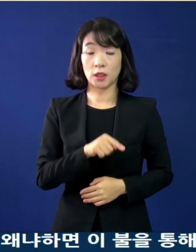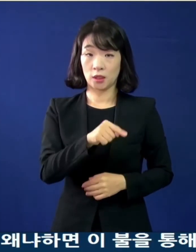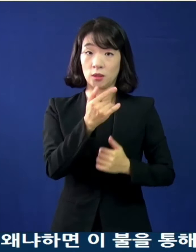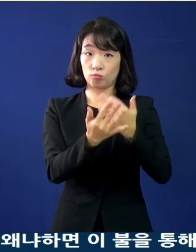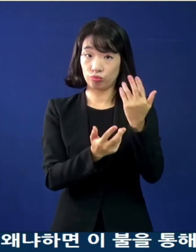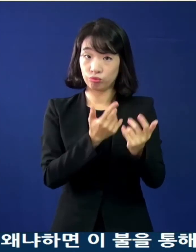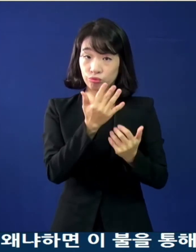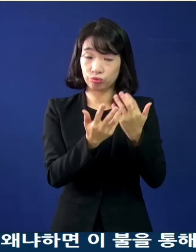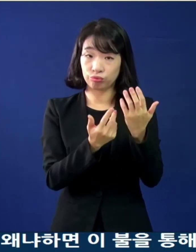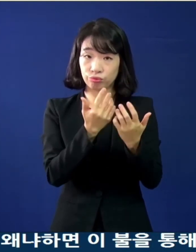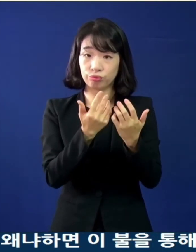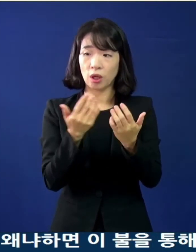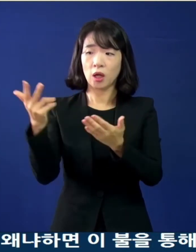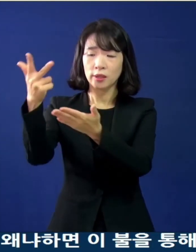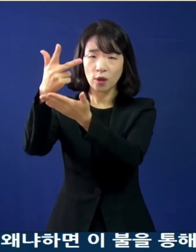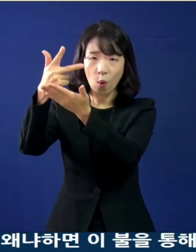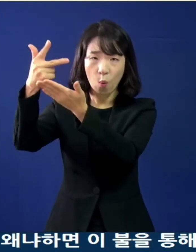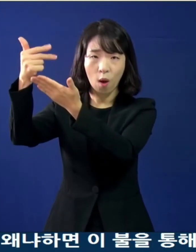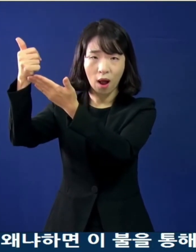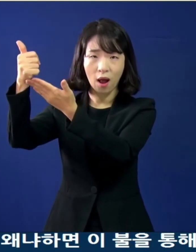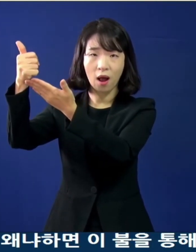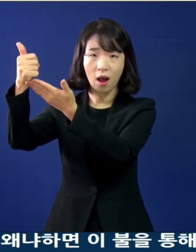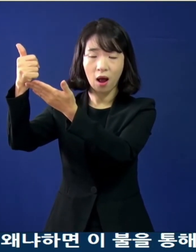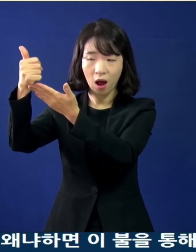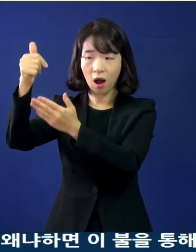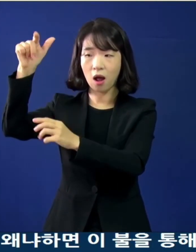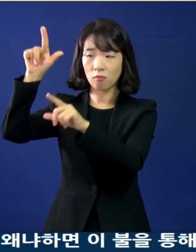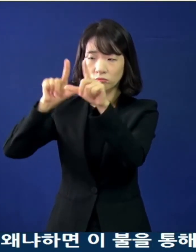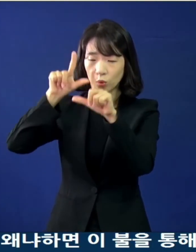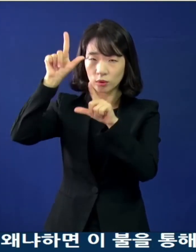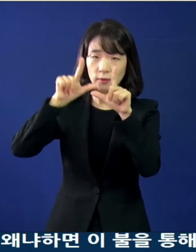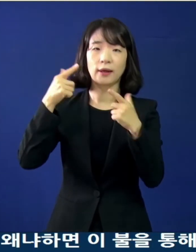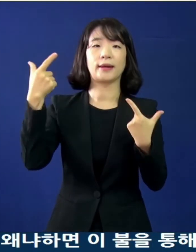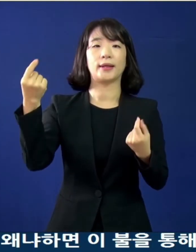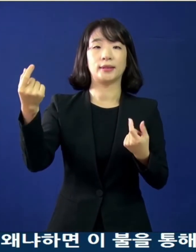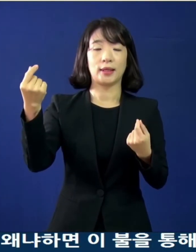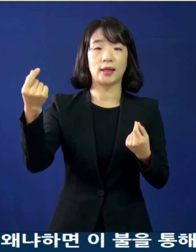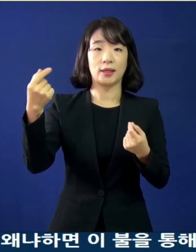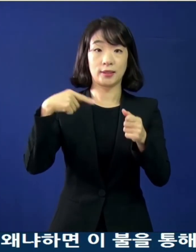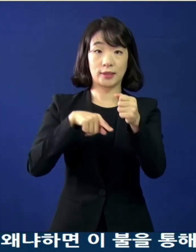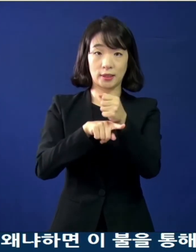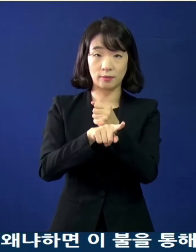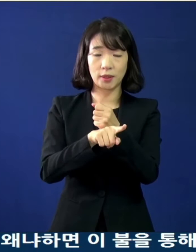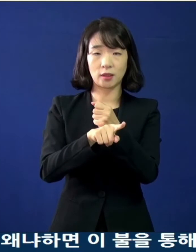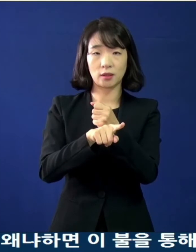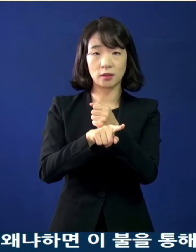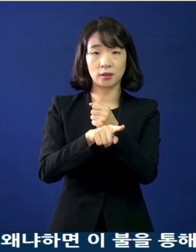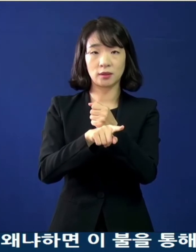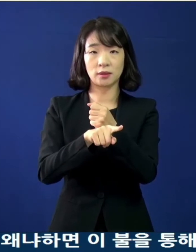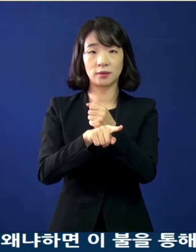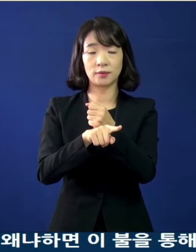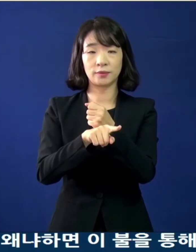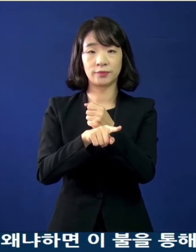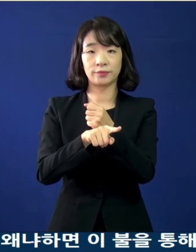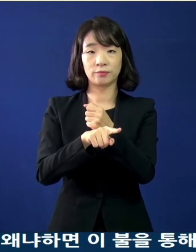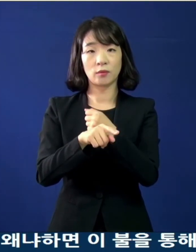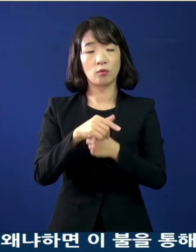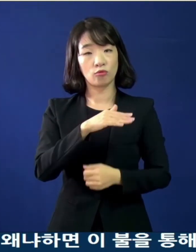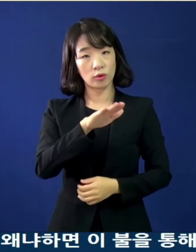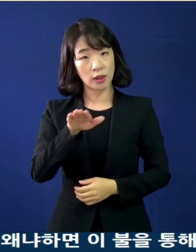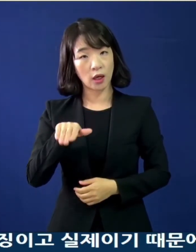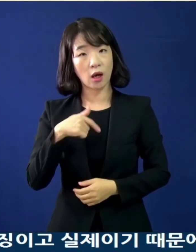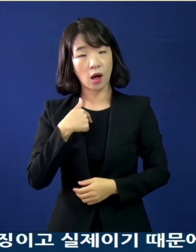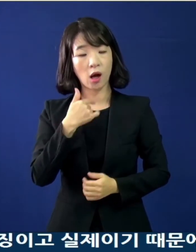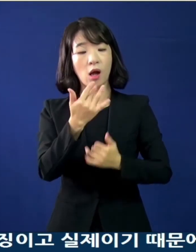불이 여호와를 상징한다는 것은 우리가 언뜻 보아도 알 수 있습니다.